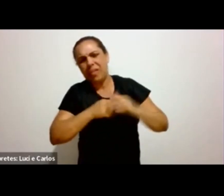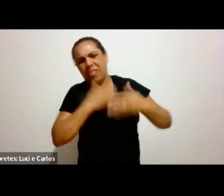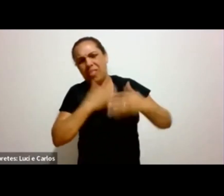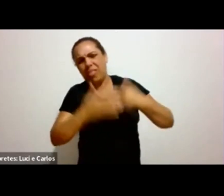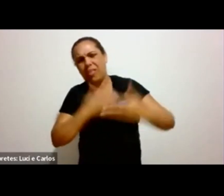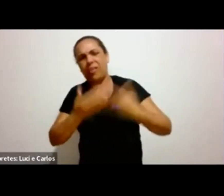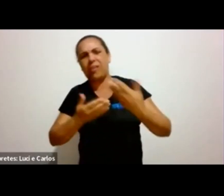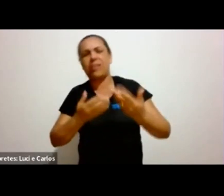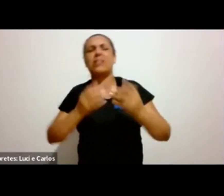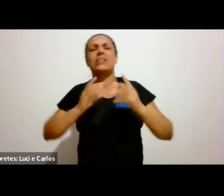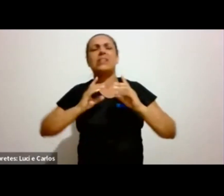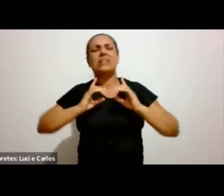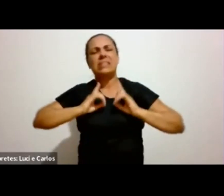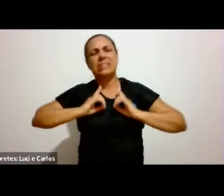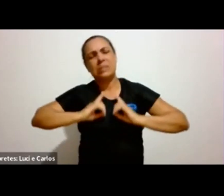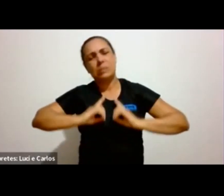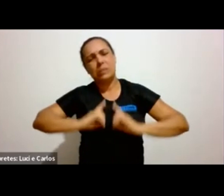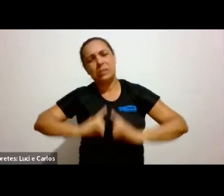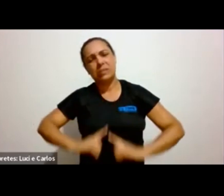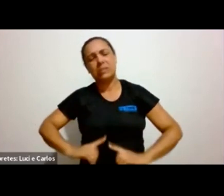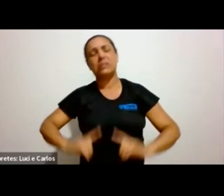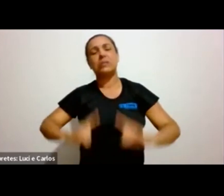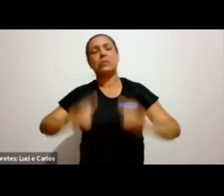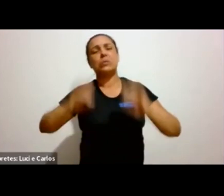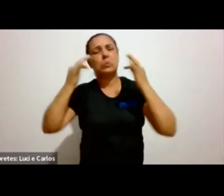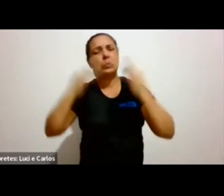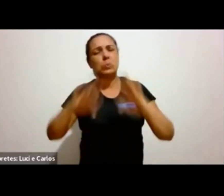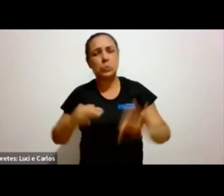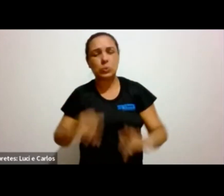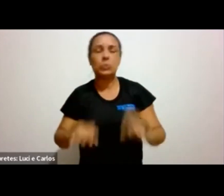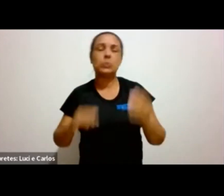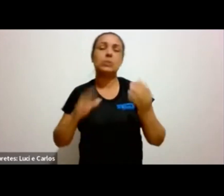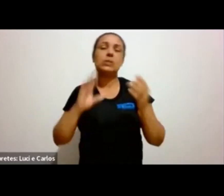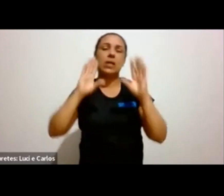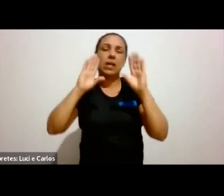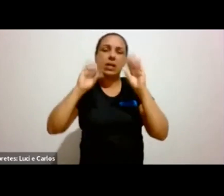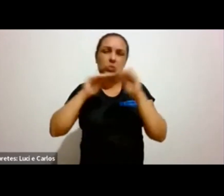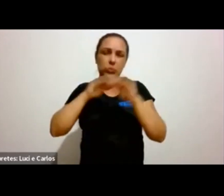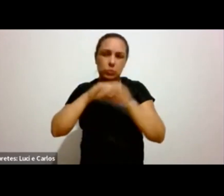vai fazer com que você comece a ter insônia, depressão,